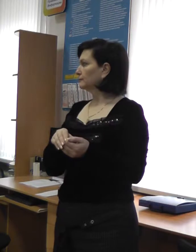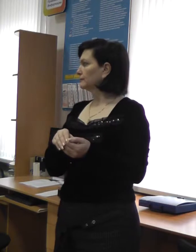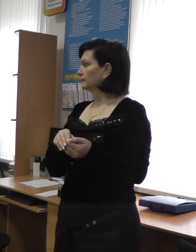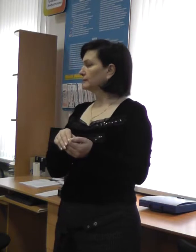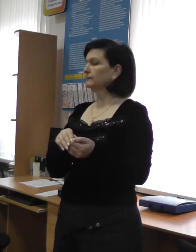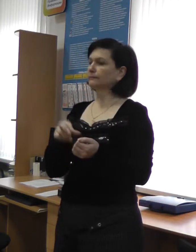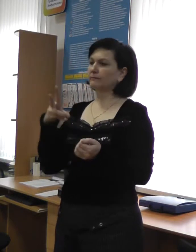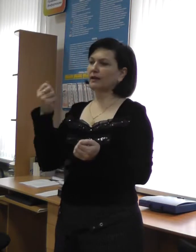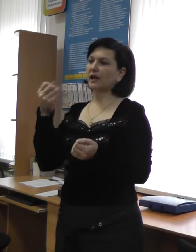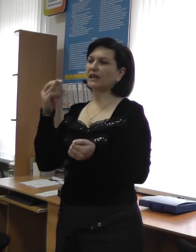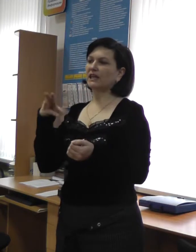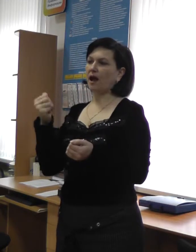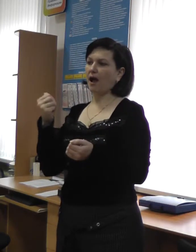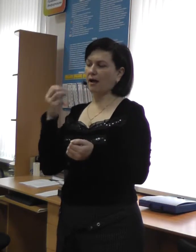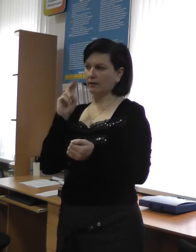Афанасьевичем Найтаки.